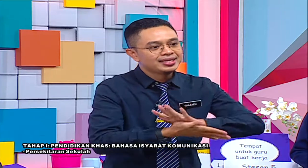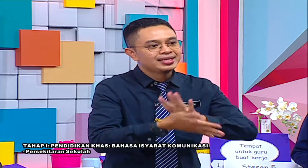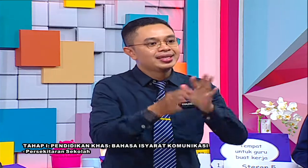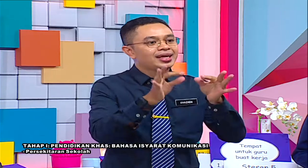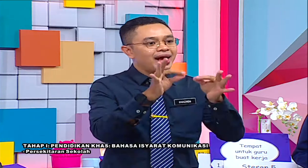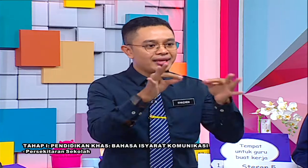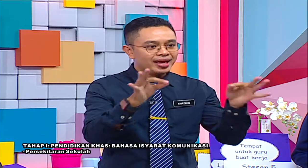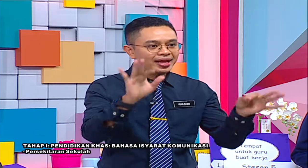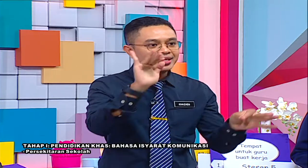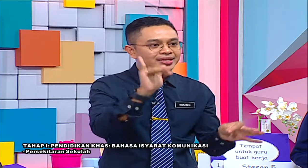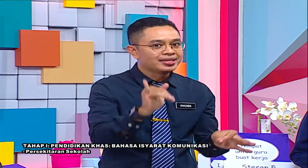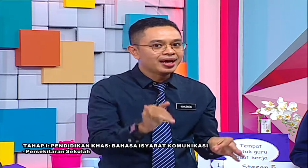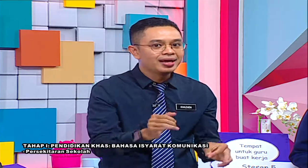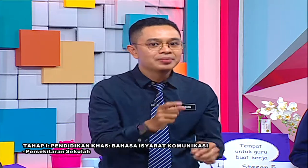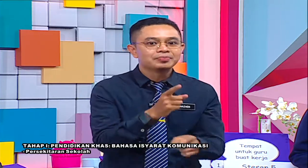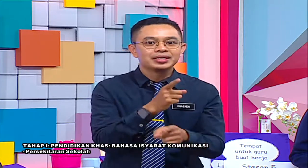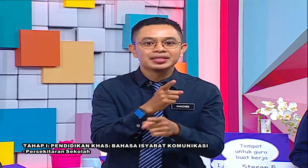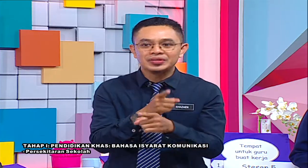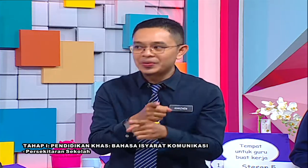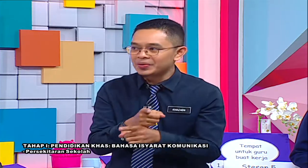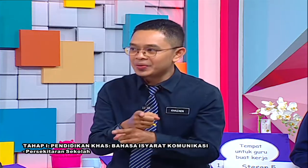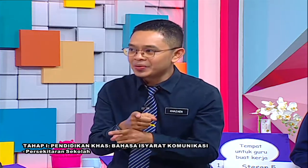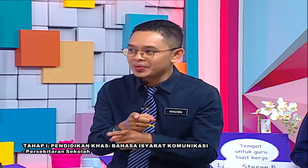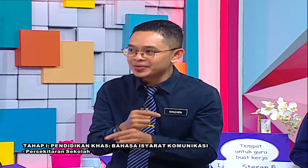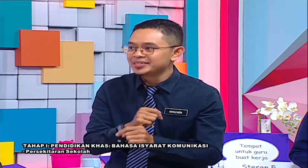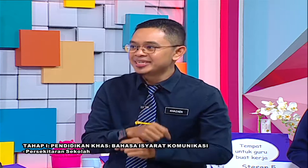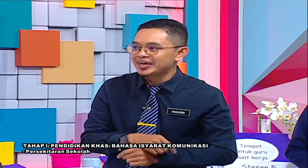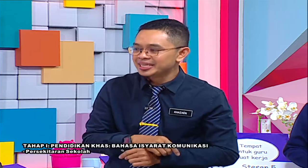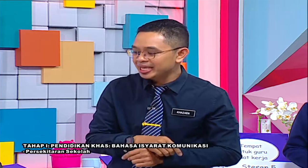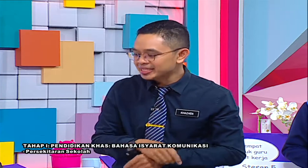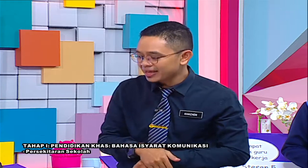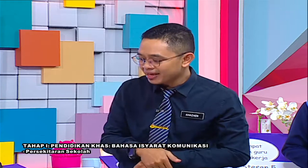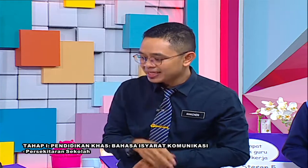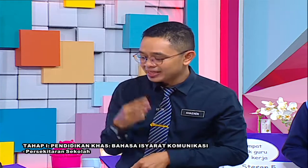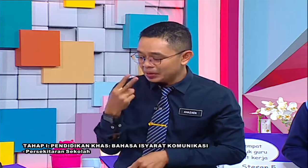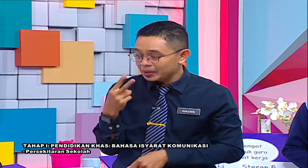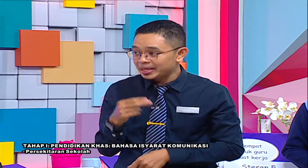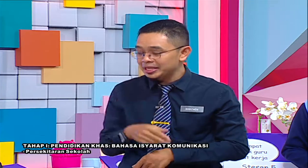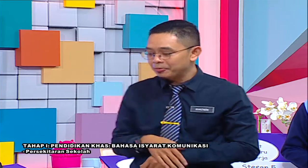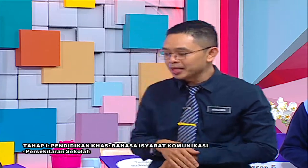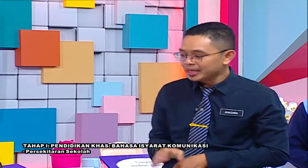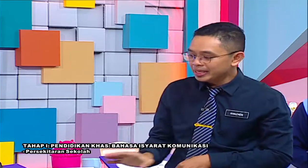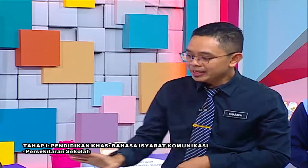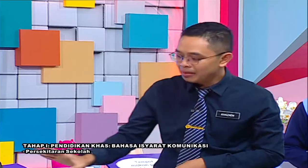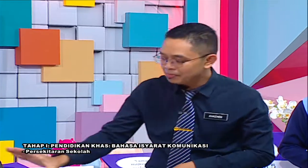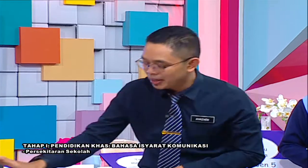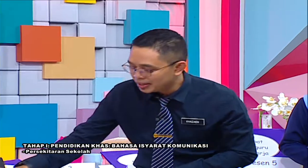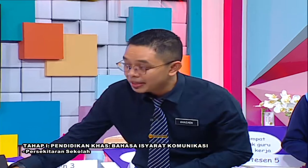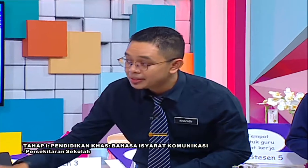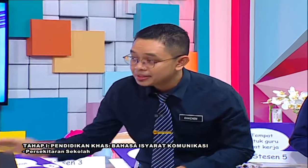menjadi ayat yang betul. Okey, sekarang kita tengok Kak Eli. Ini gambar. Ada